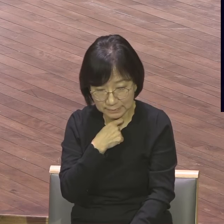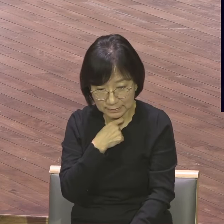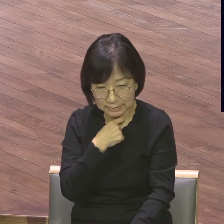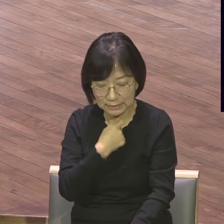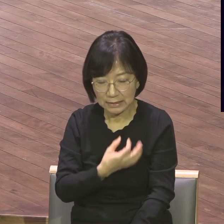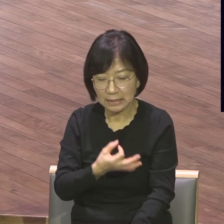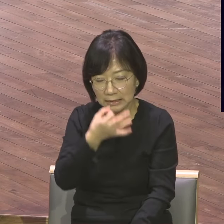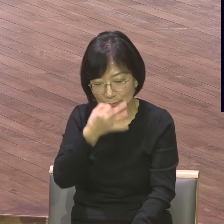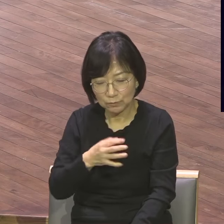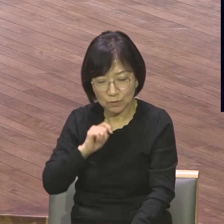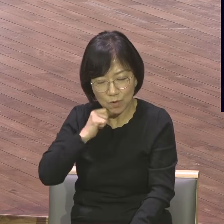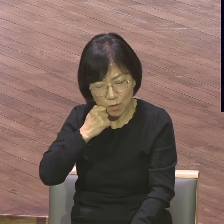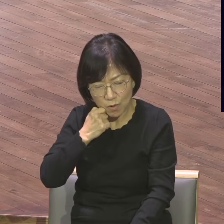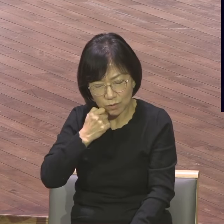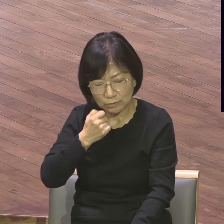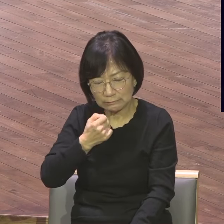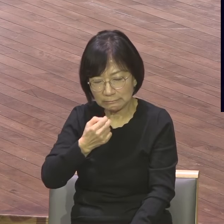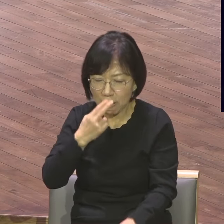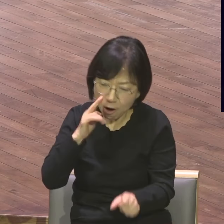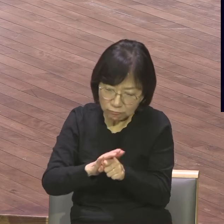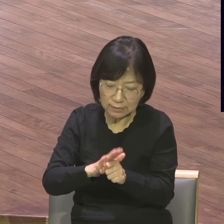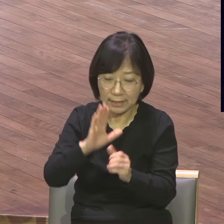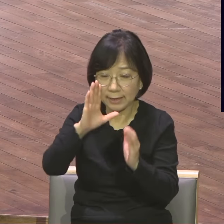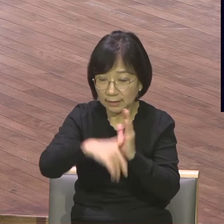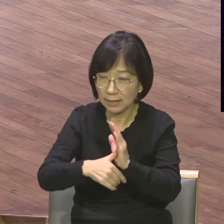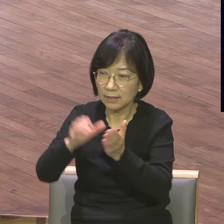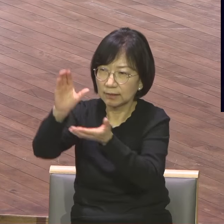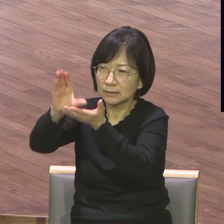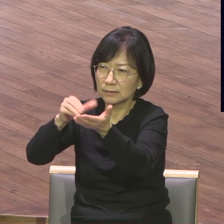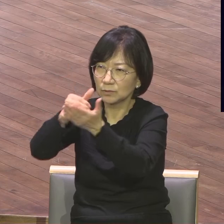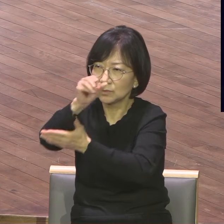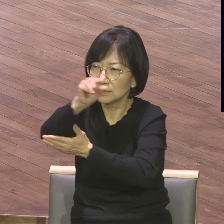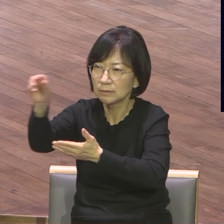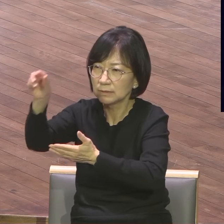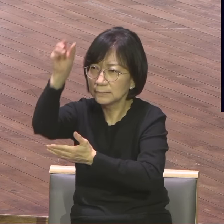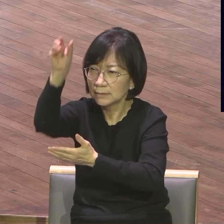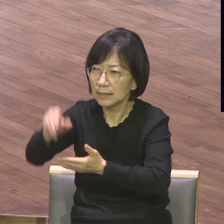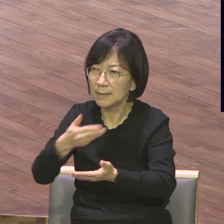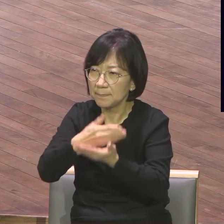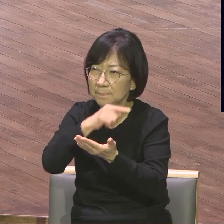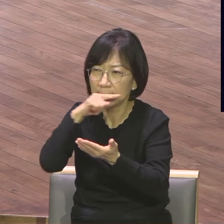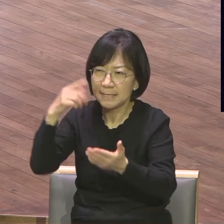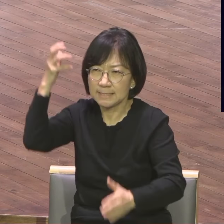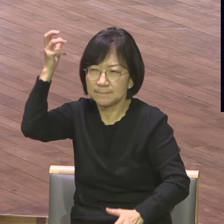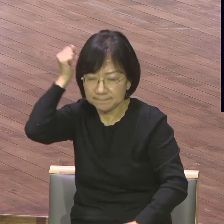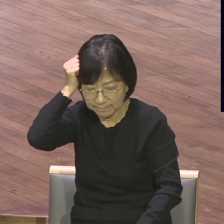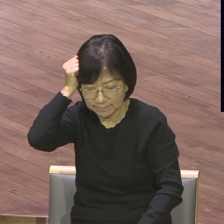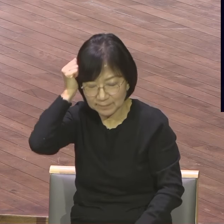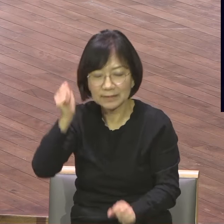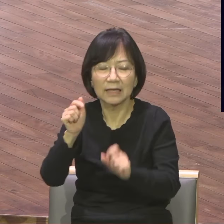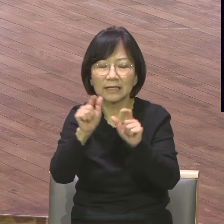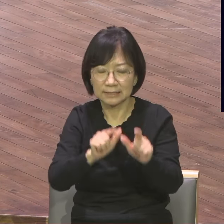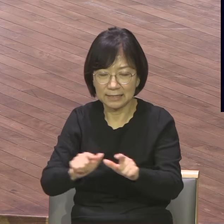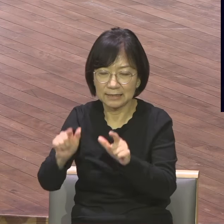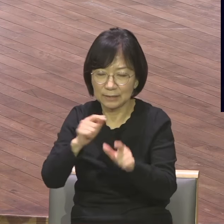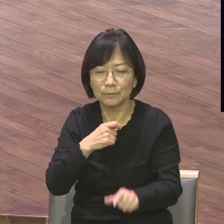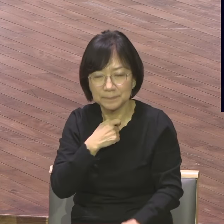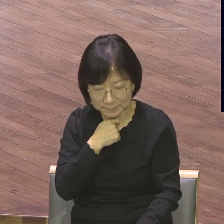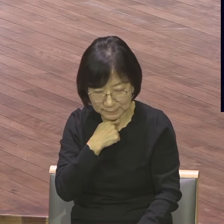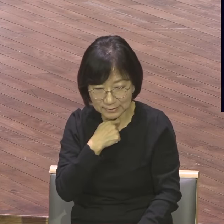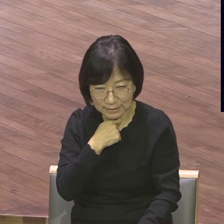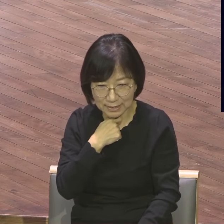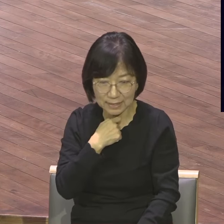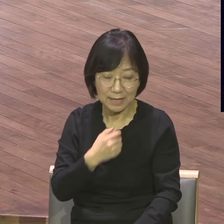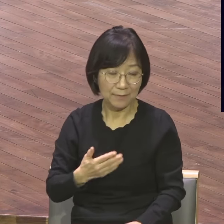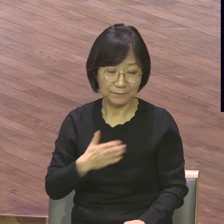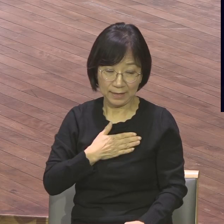때마다 그리스도의 보혈의 피를 의지하면서 이겨내겠습니다. 하나님 나에게 보혈의 피로 충만케 하여 주옵소서.